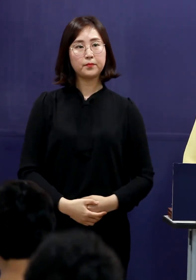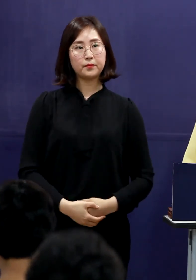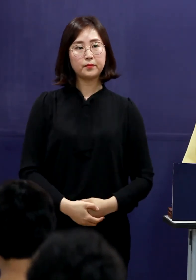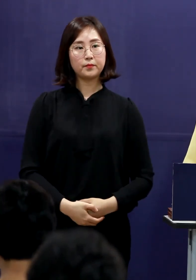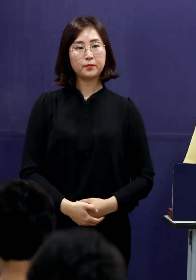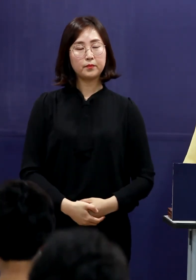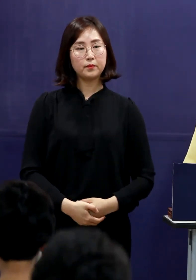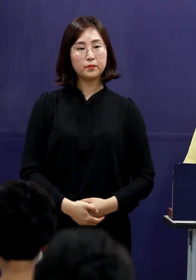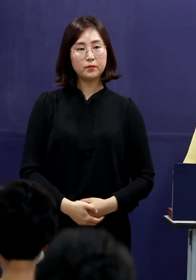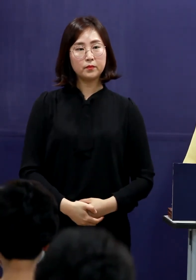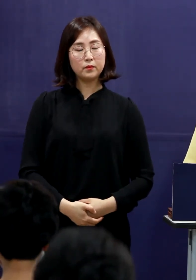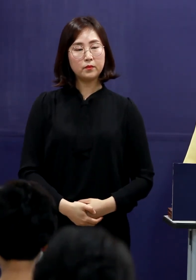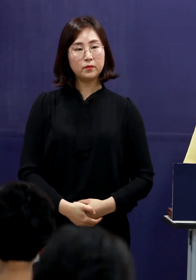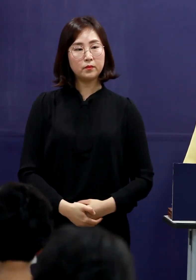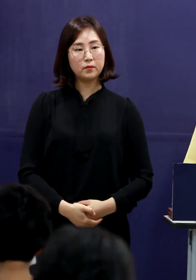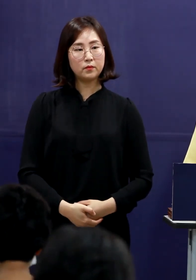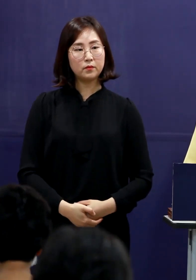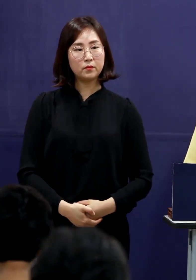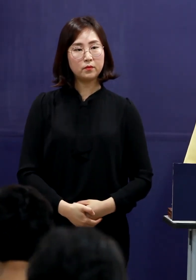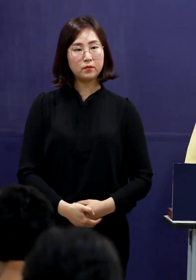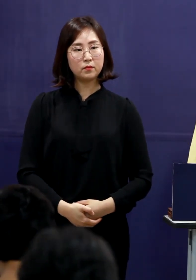네, 김문지 기자님.